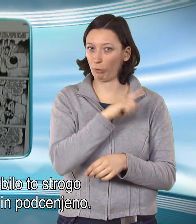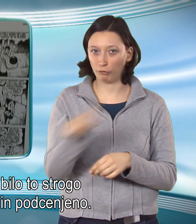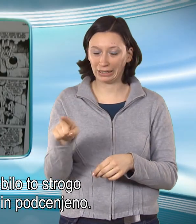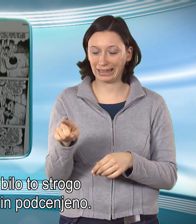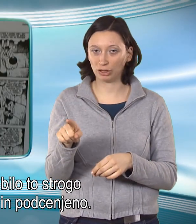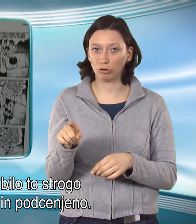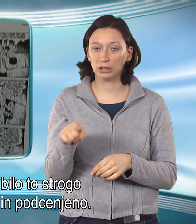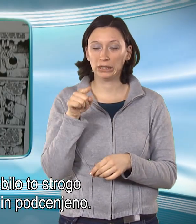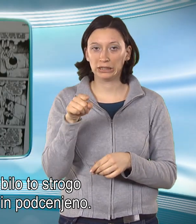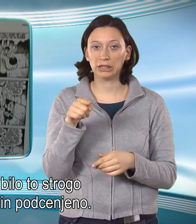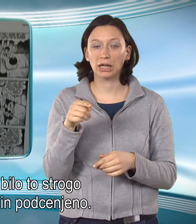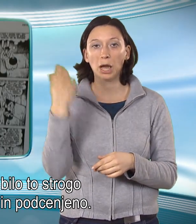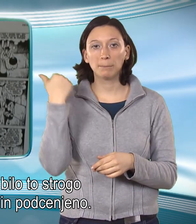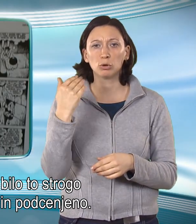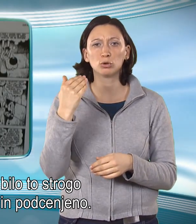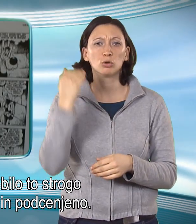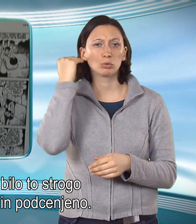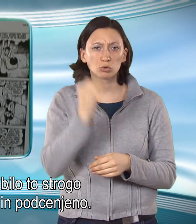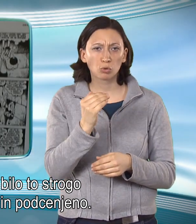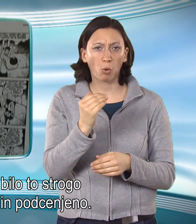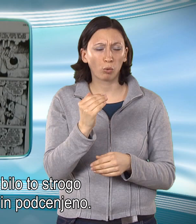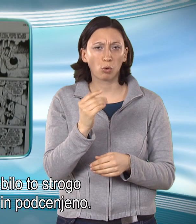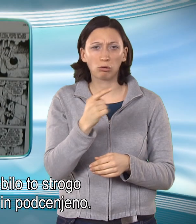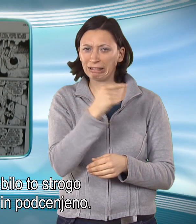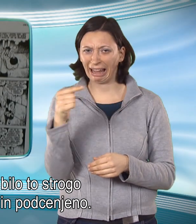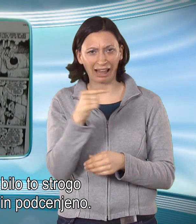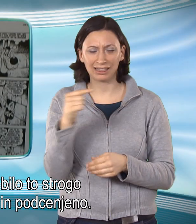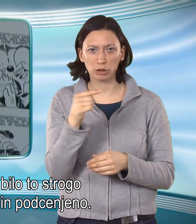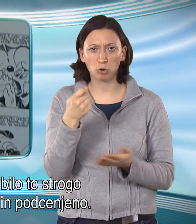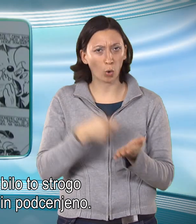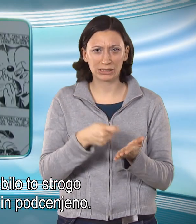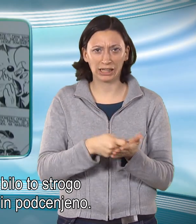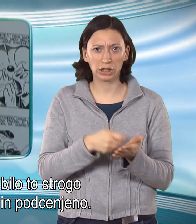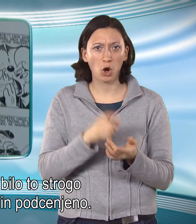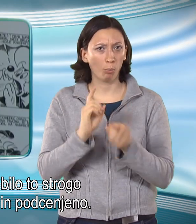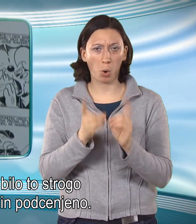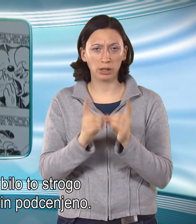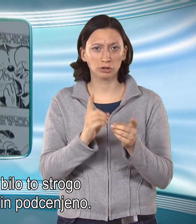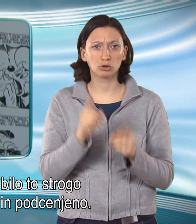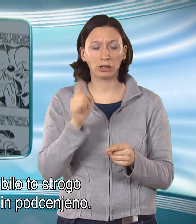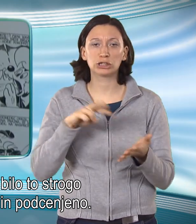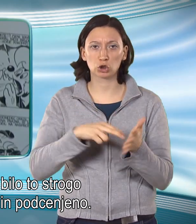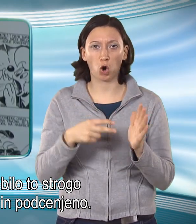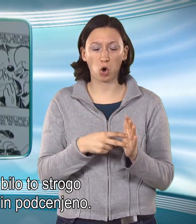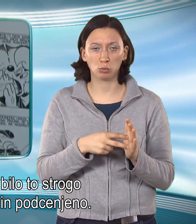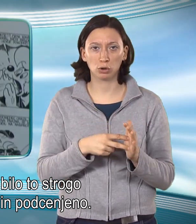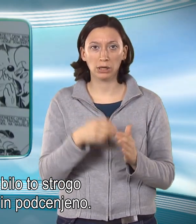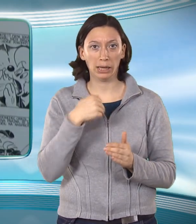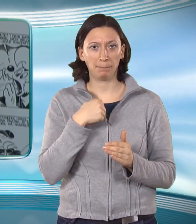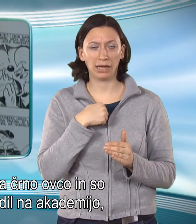in je bilo strogo, mislim, negativno ocenjeno politično in strokovno. Mene so imeli za